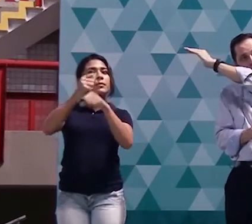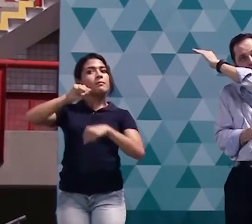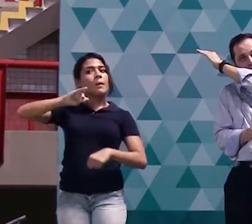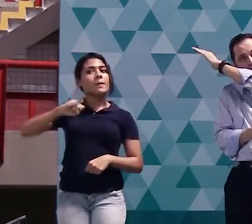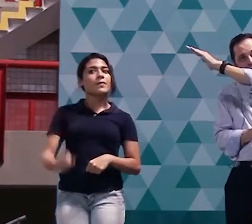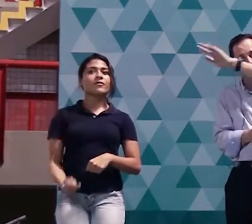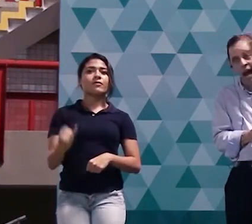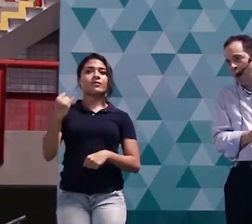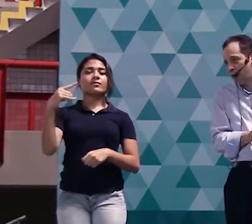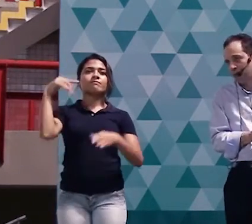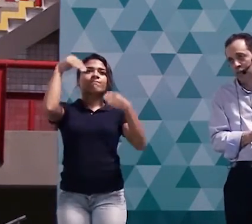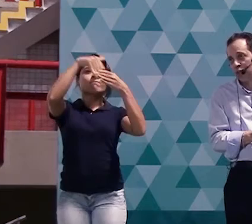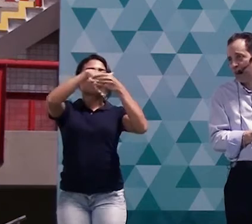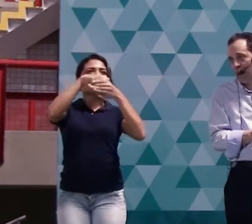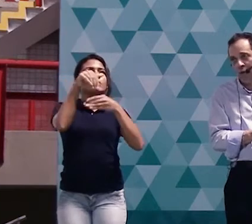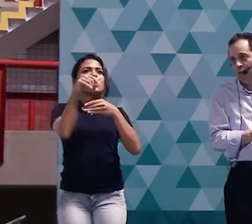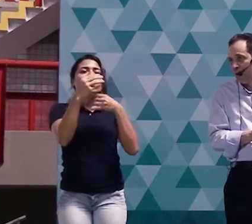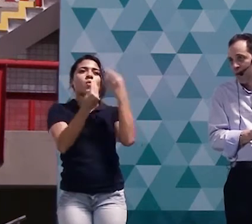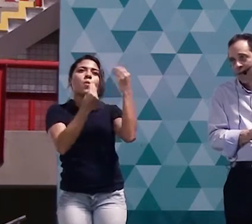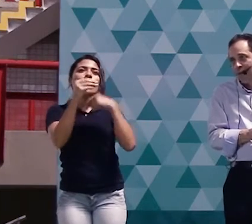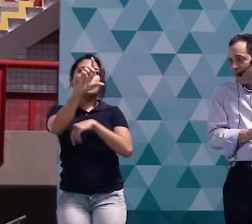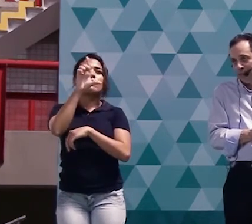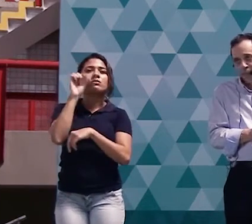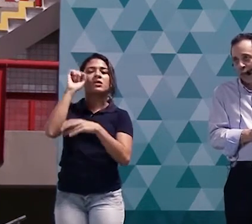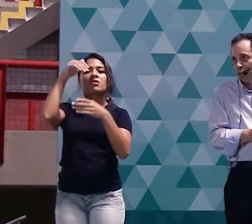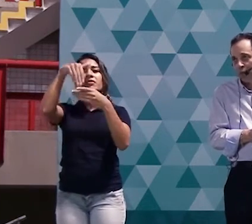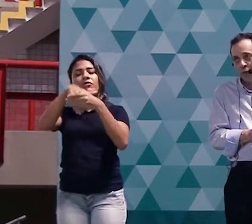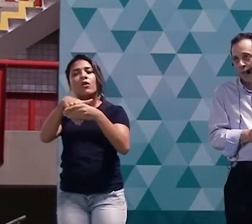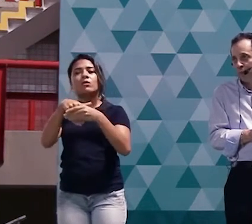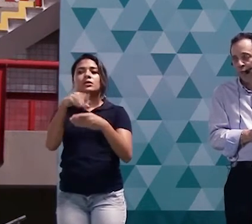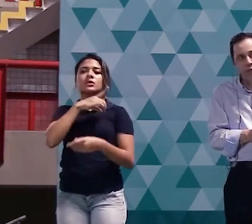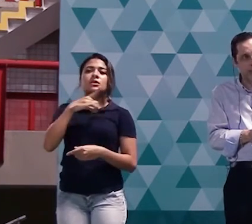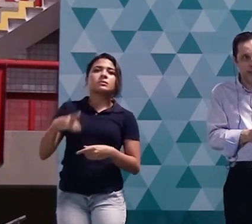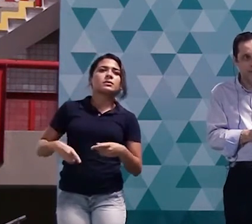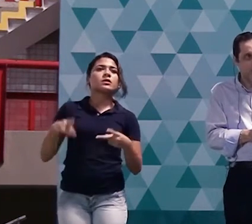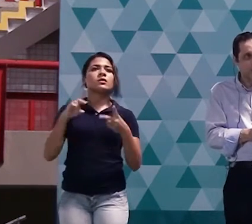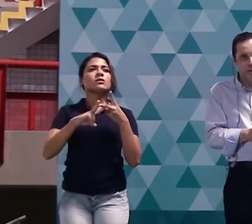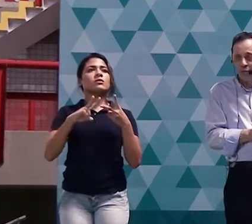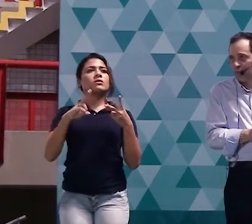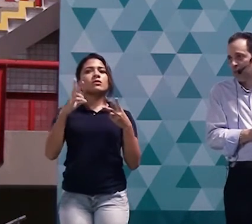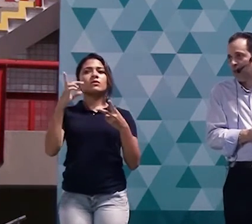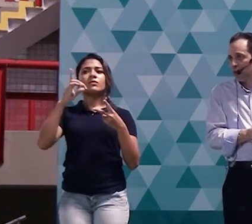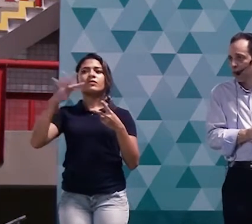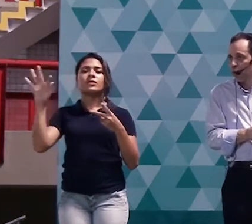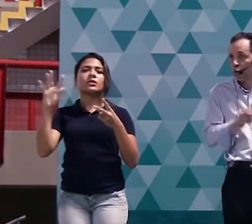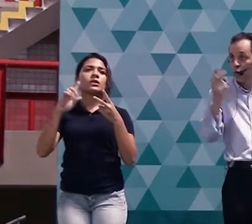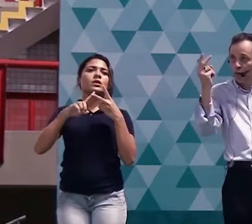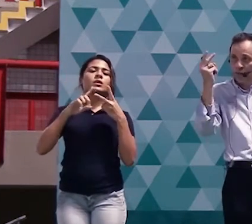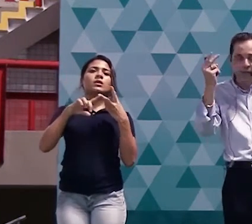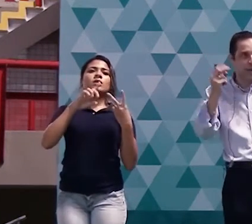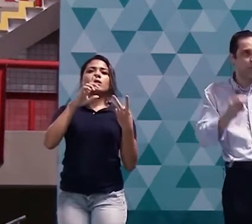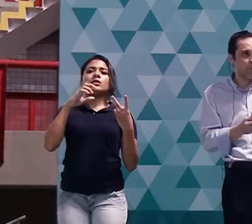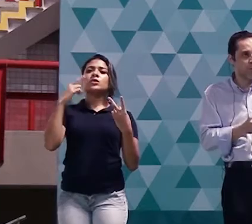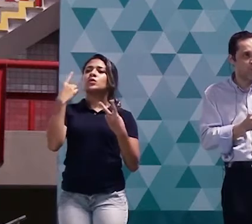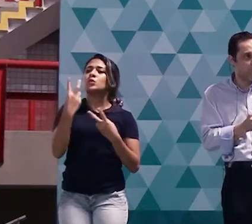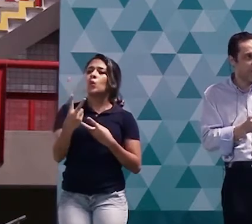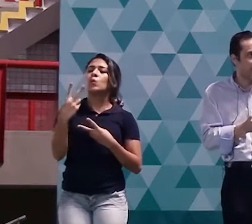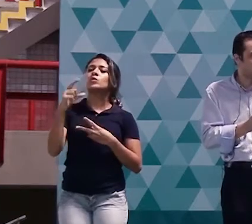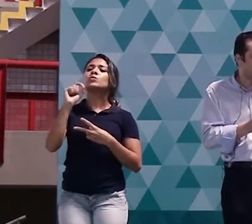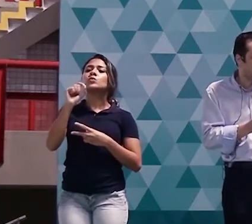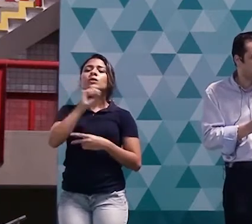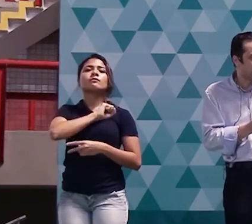fazer uma limpeza geral, velho, geral. É deputado estadual, deputado federal, senador, 2